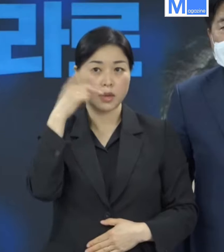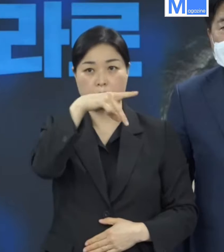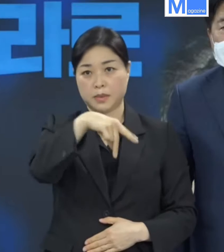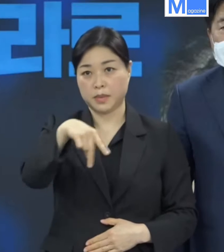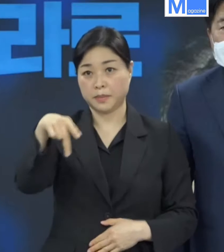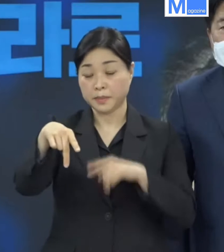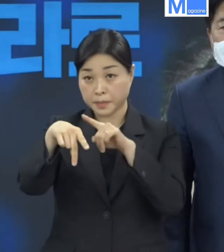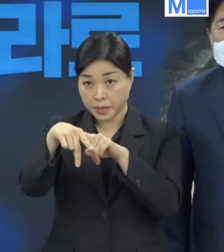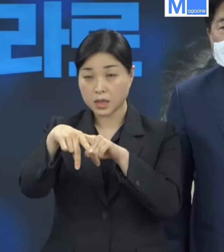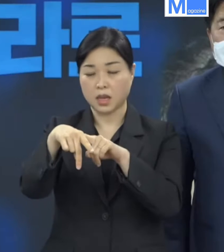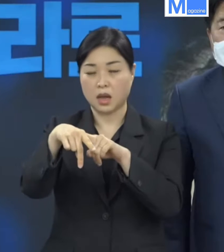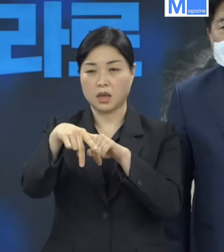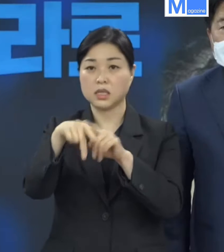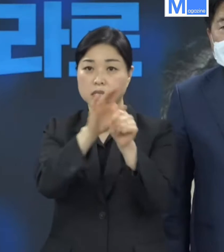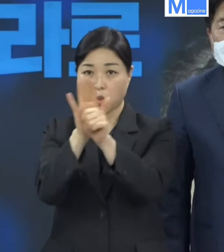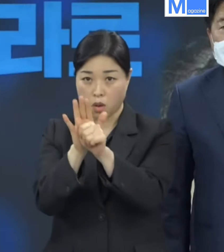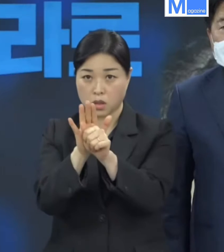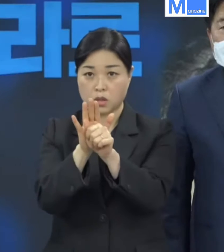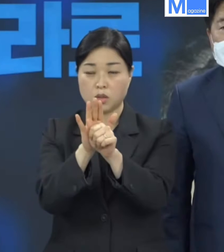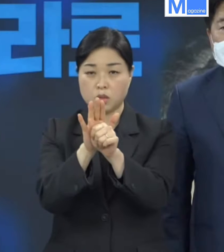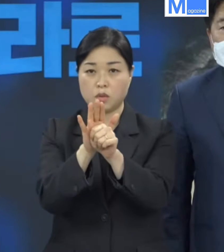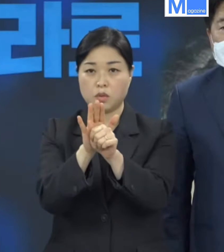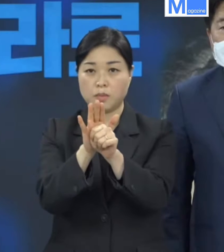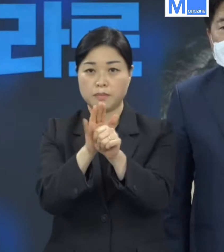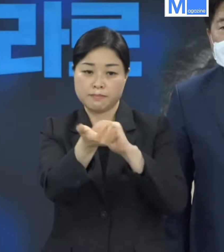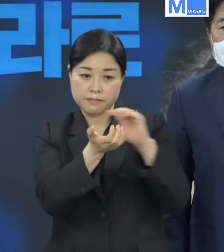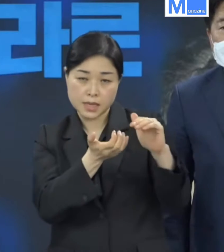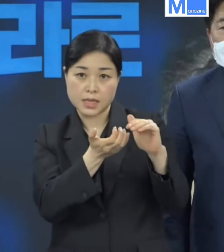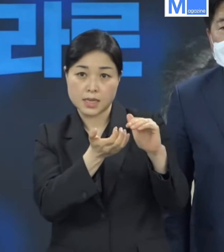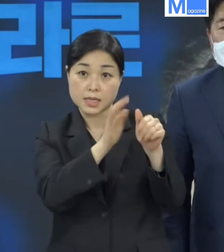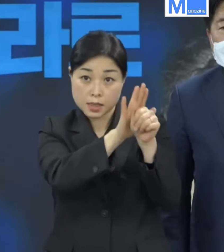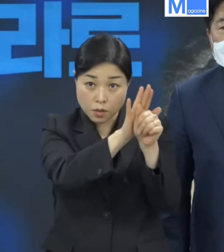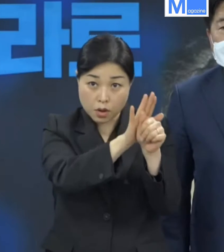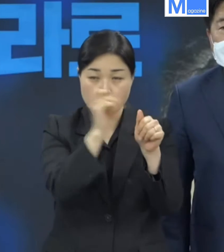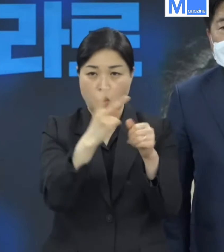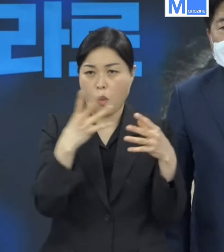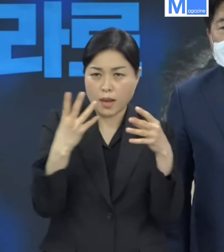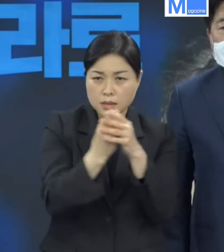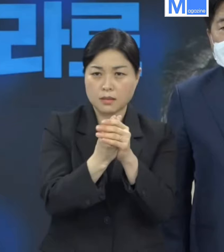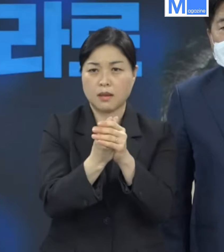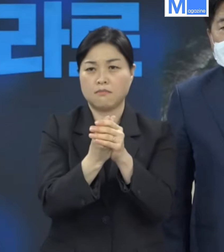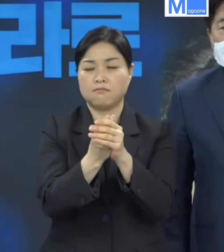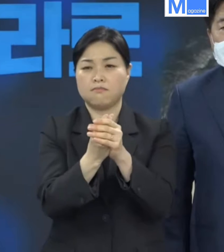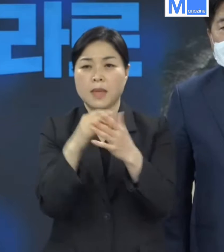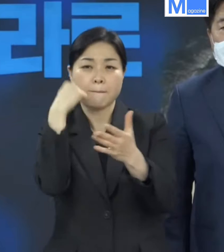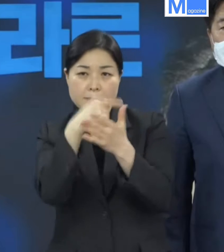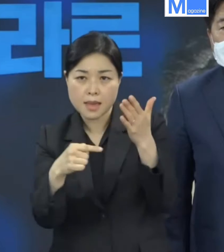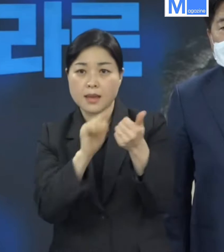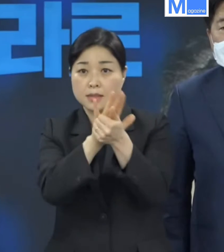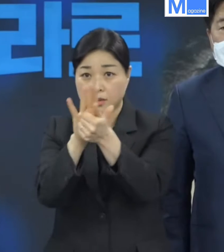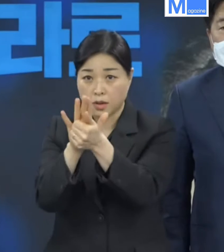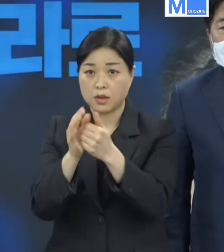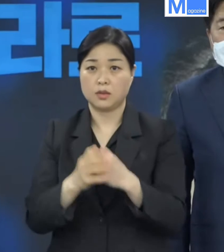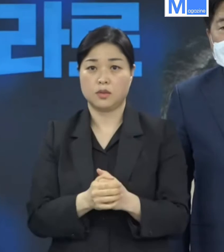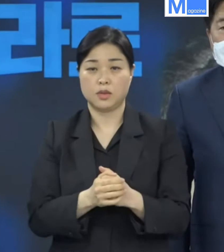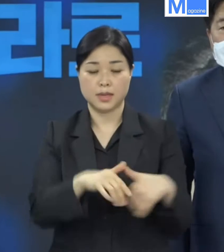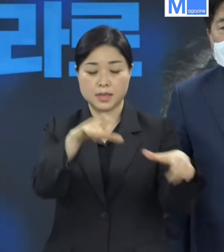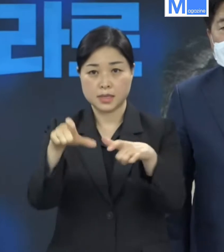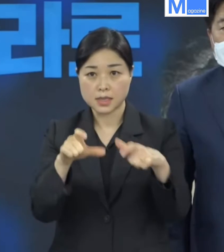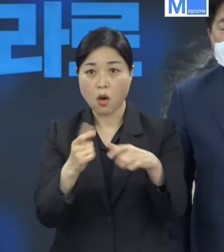한국형 PPP 도입으로 사전보상과 완전한 보상을, 지역화폐 대폭